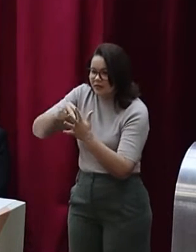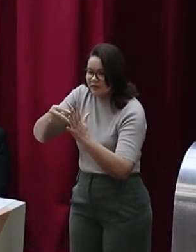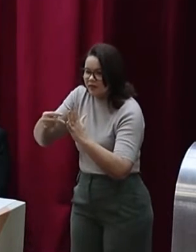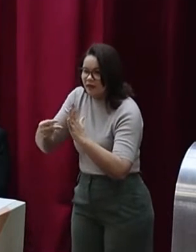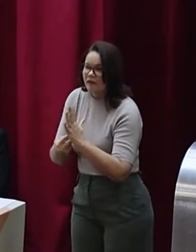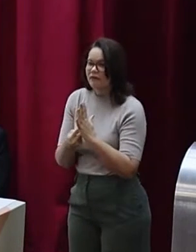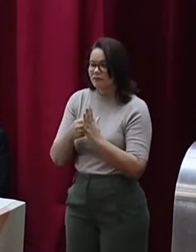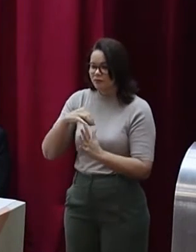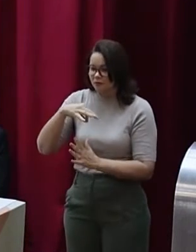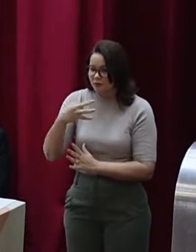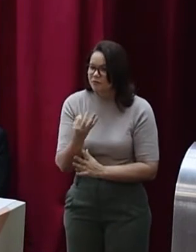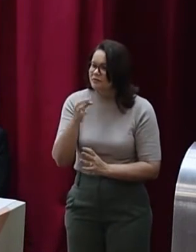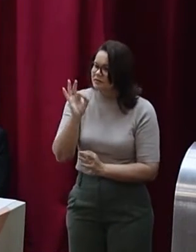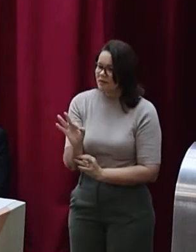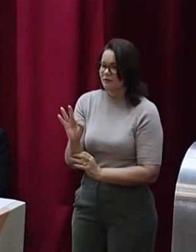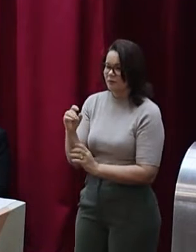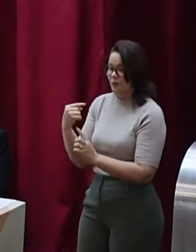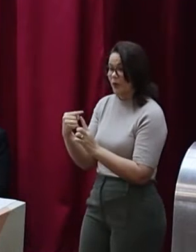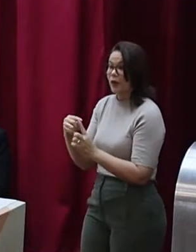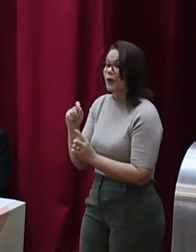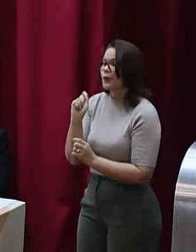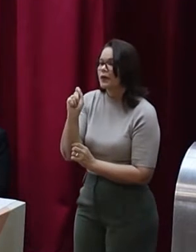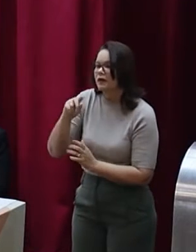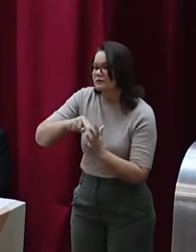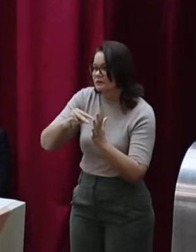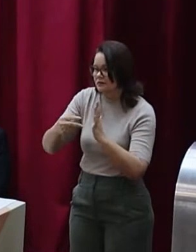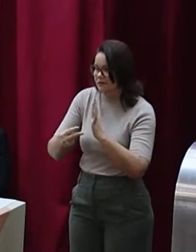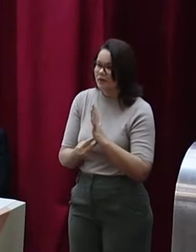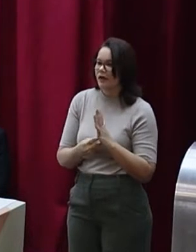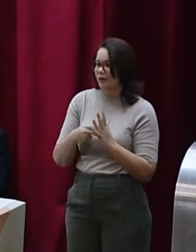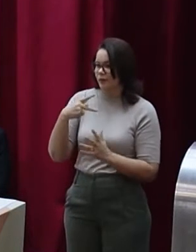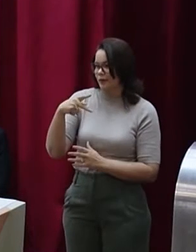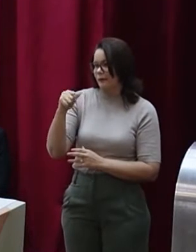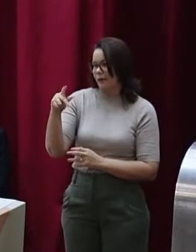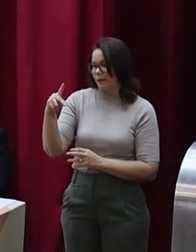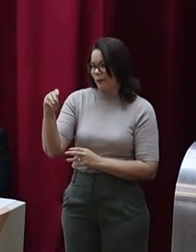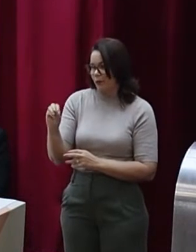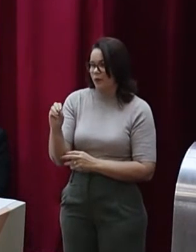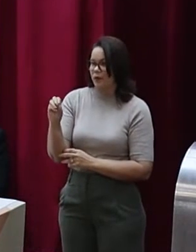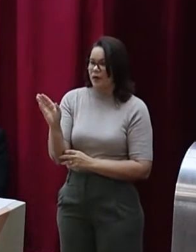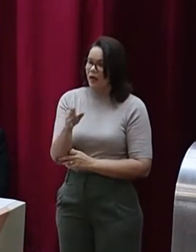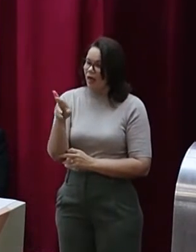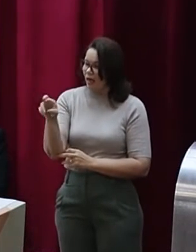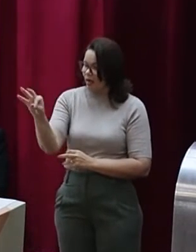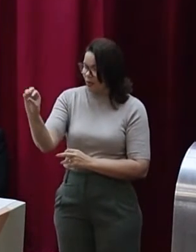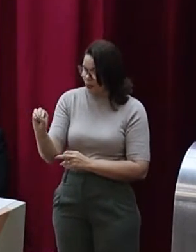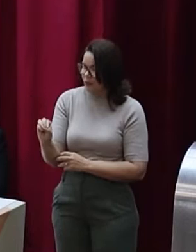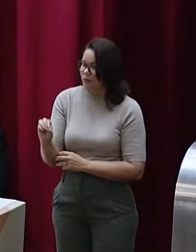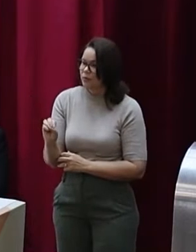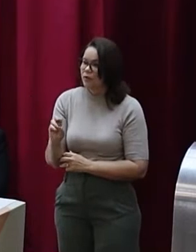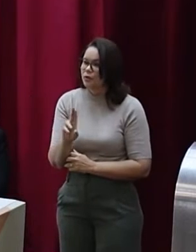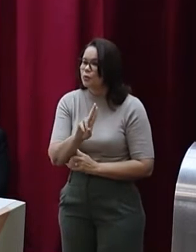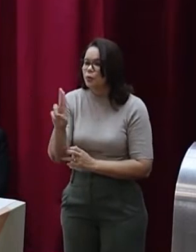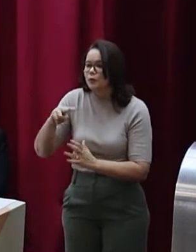numericamente, né? E falando o que significa ser papo reto, mas também o que significa esse nome para o